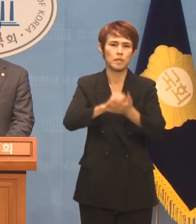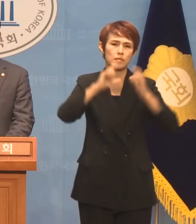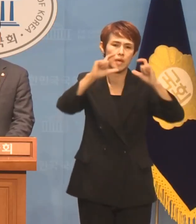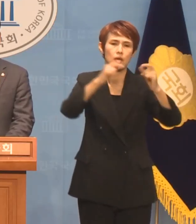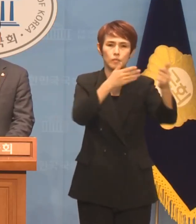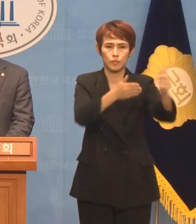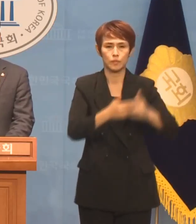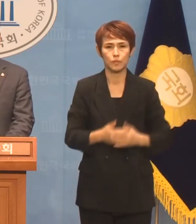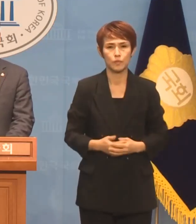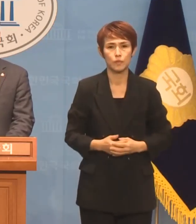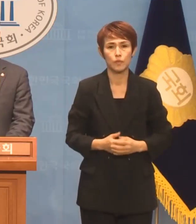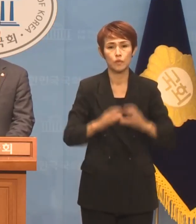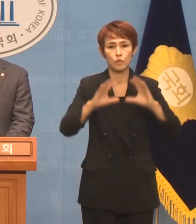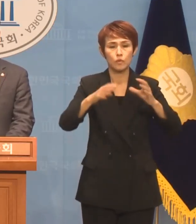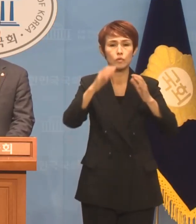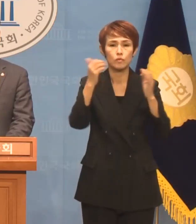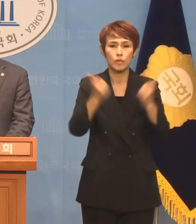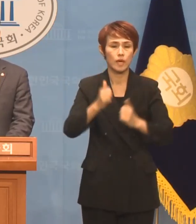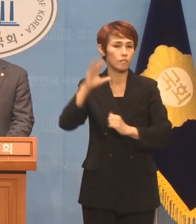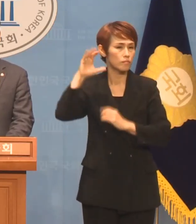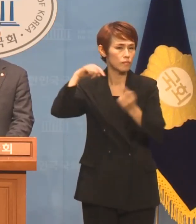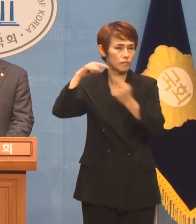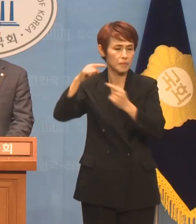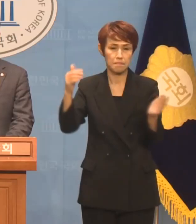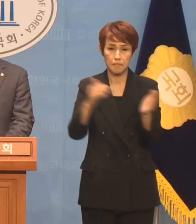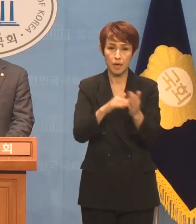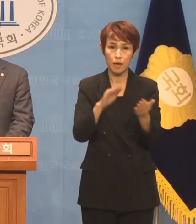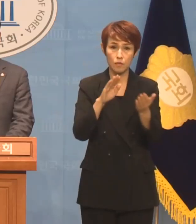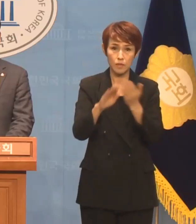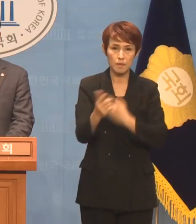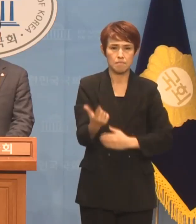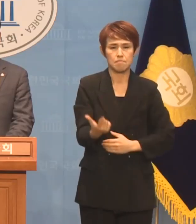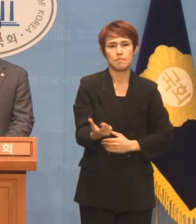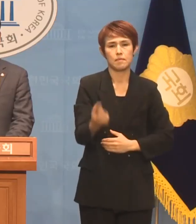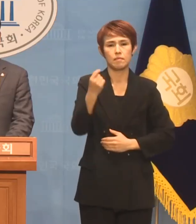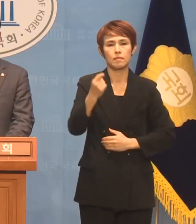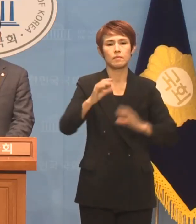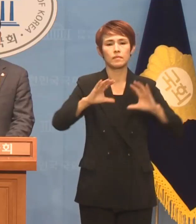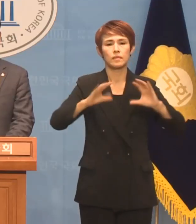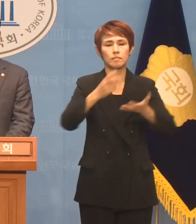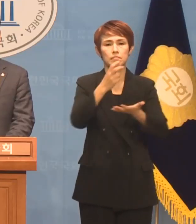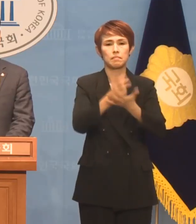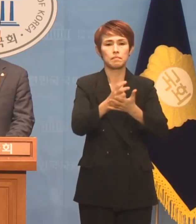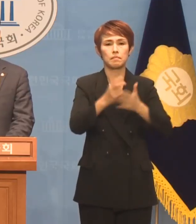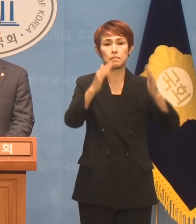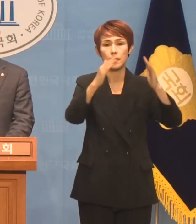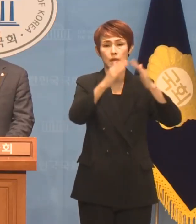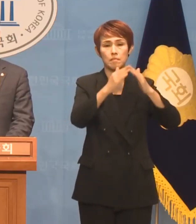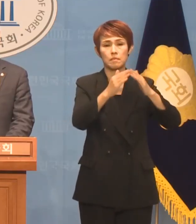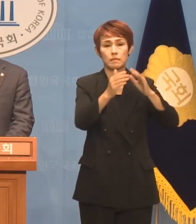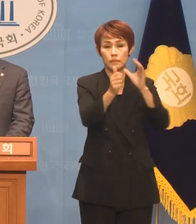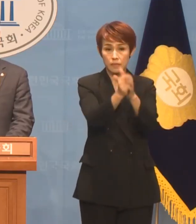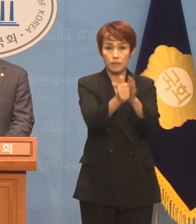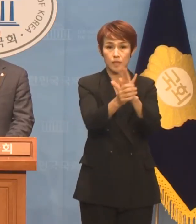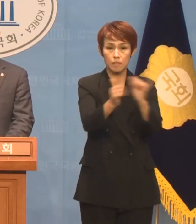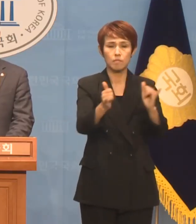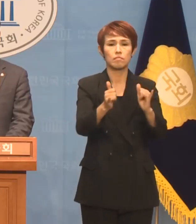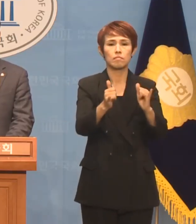또한 국회 인사청문회가 끝나면 지체 없이 헌법재판관 임명에 협조하겠다고 밝히십시오.